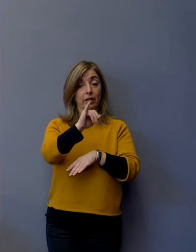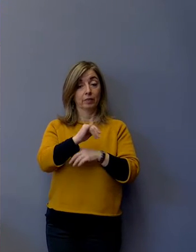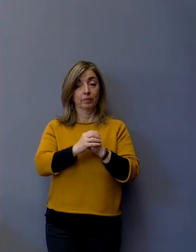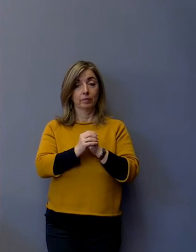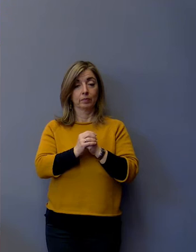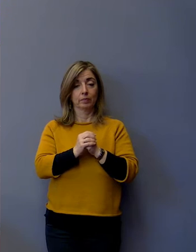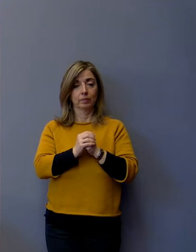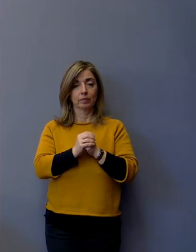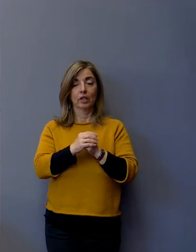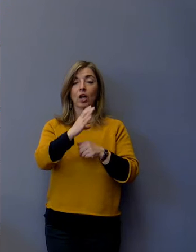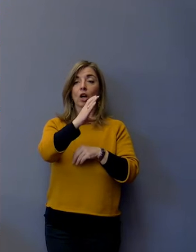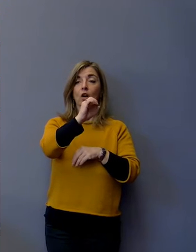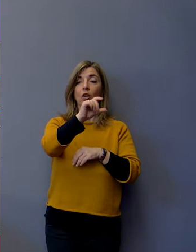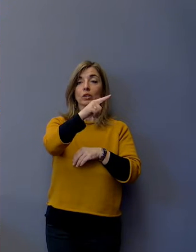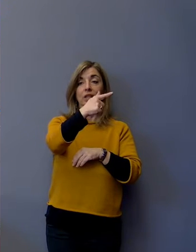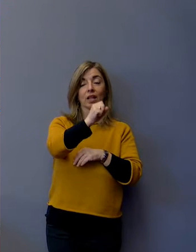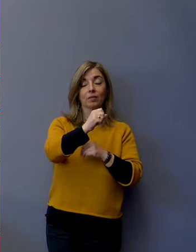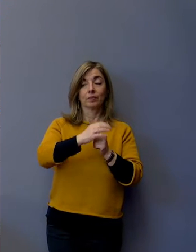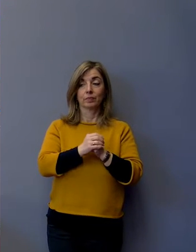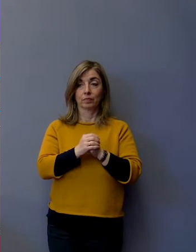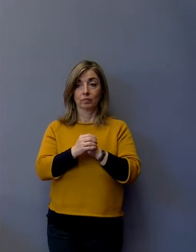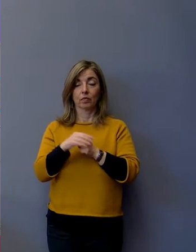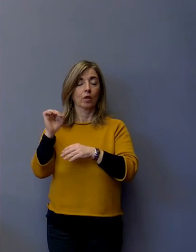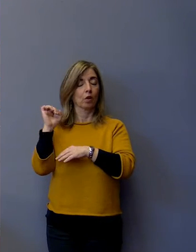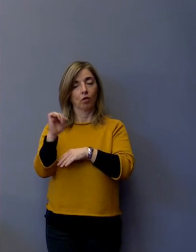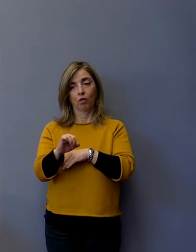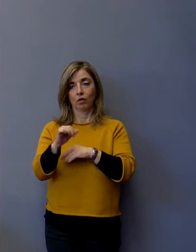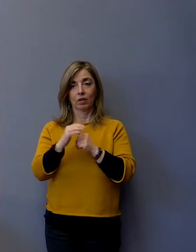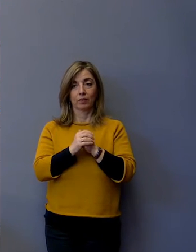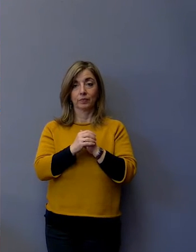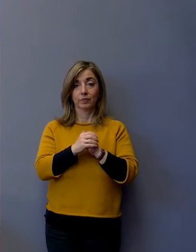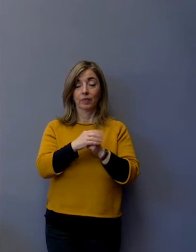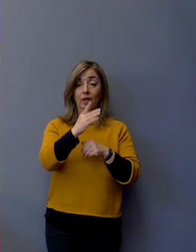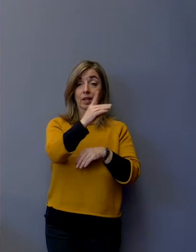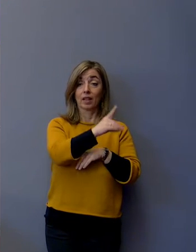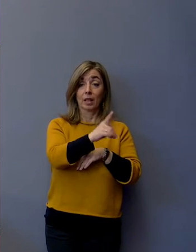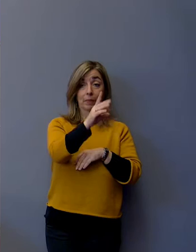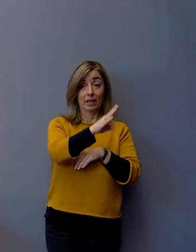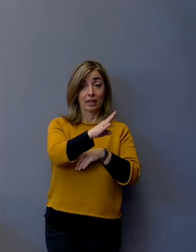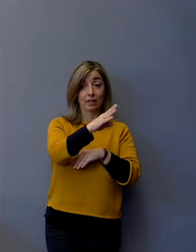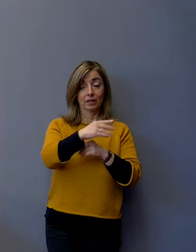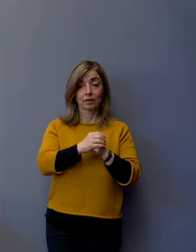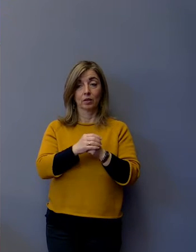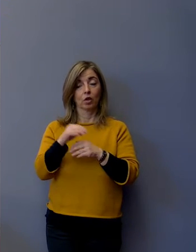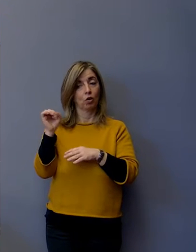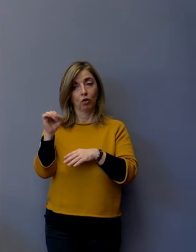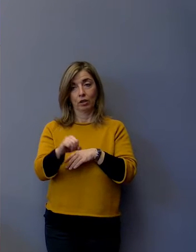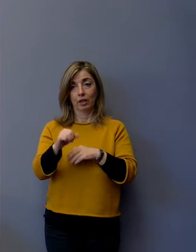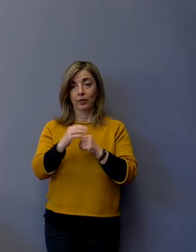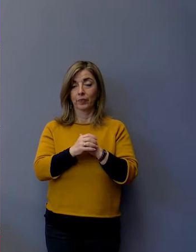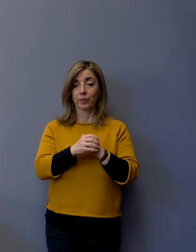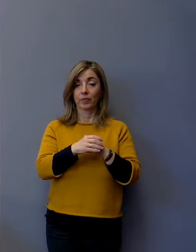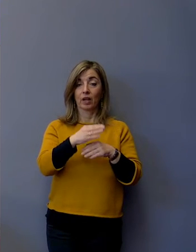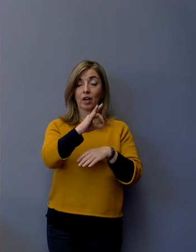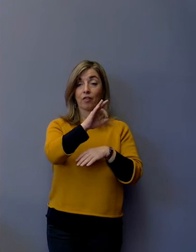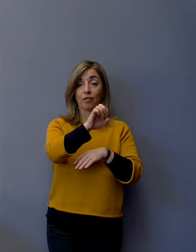consigliere costa contrario consigliere de benedictis tra neo consigliere